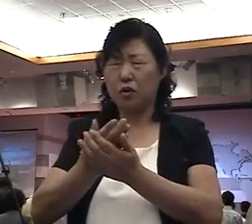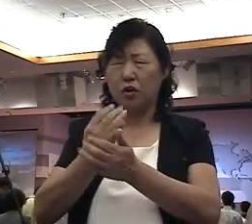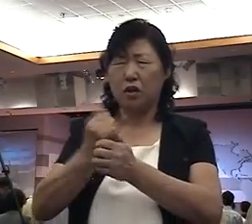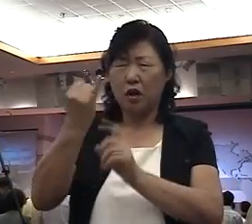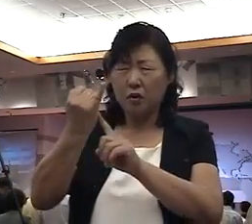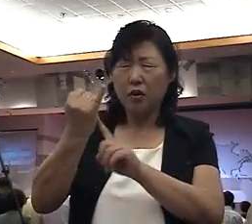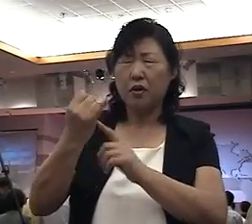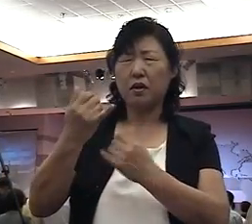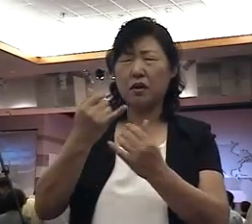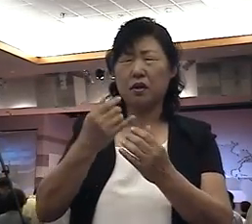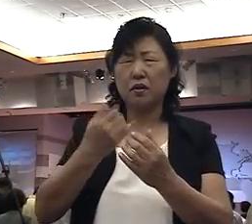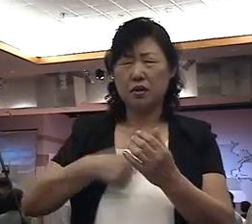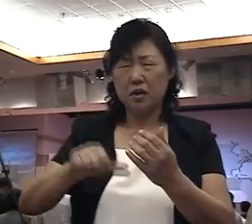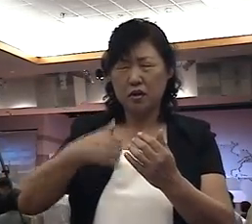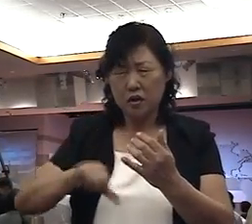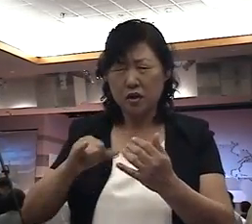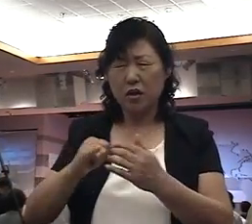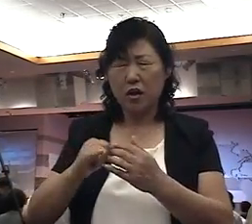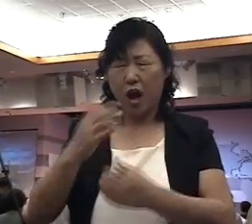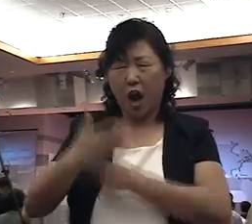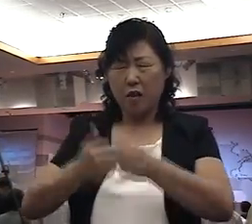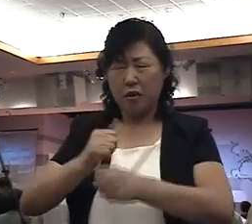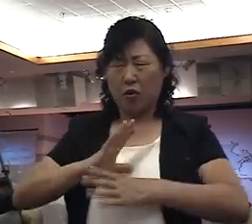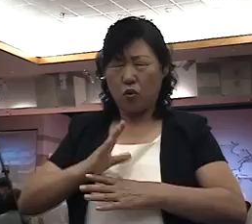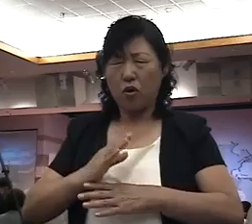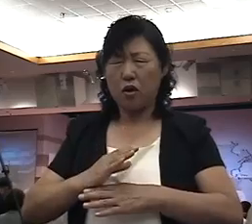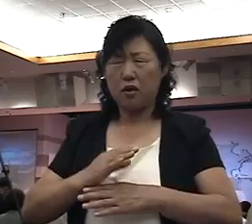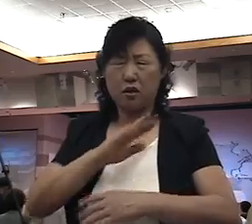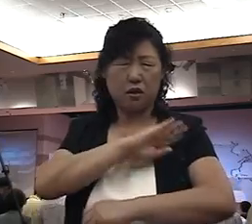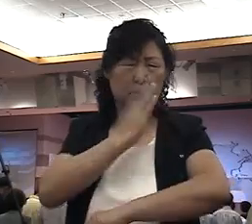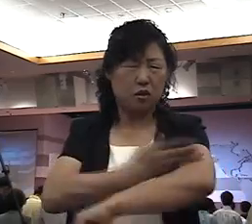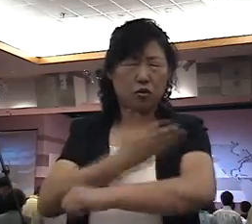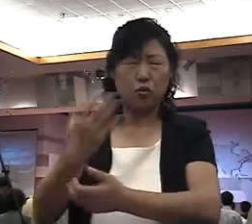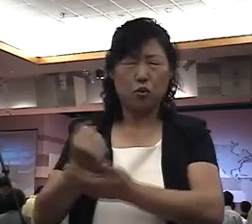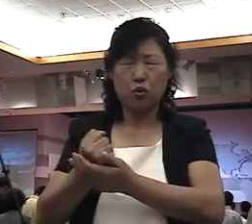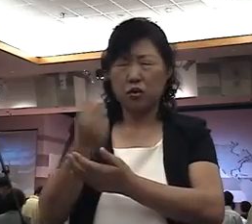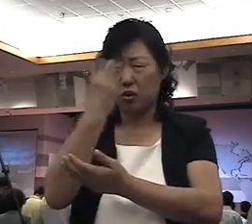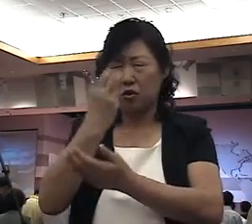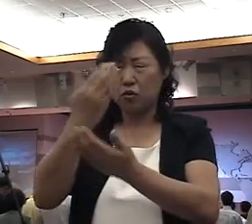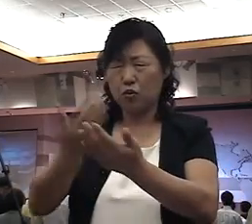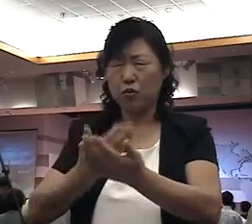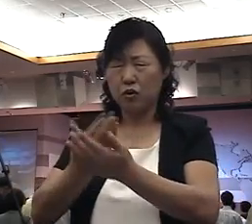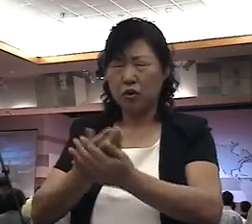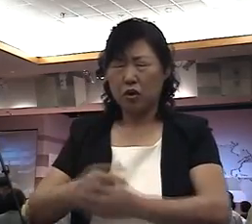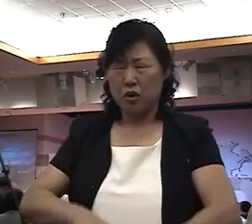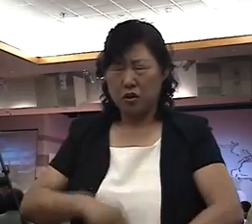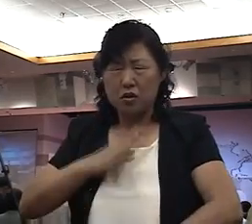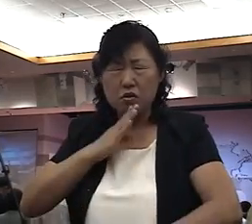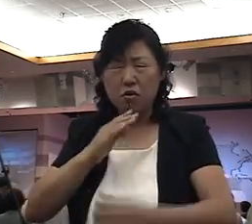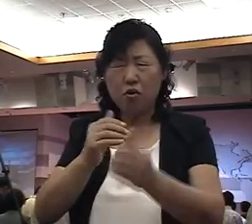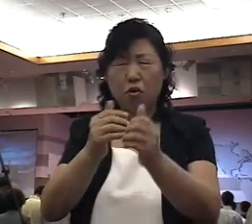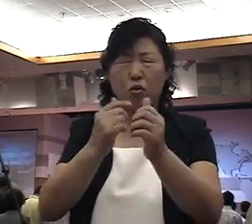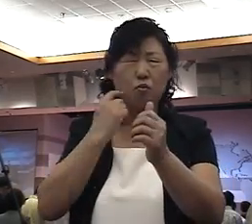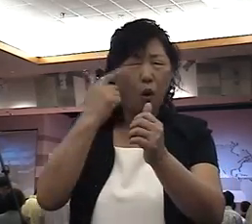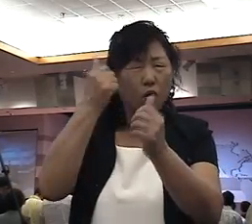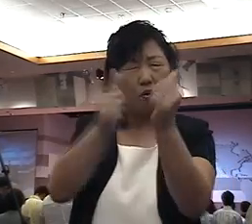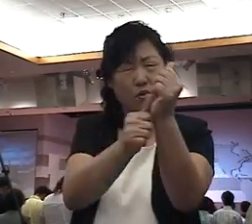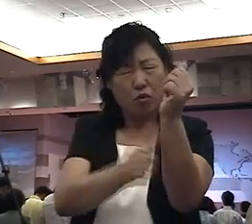자녀들에게도 하나님의 놀라운 능력으로 지켜주옵소서. 신실하신 부교육자님들, 장로님들 그리고